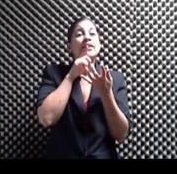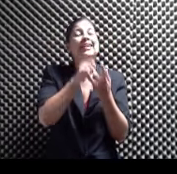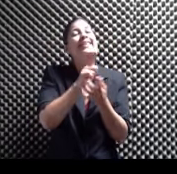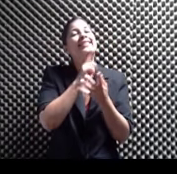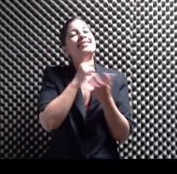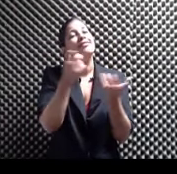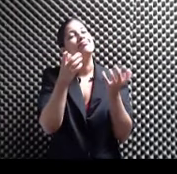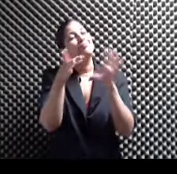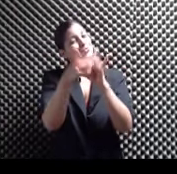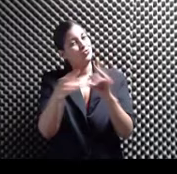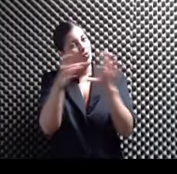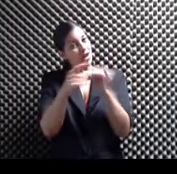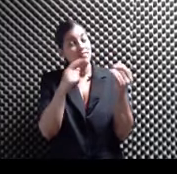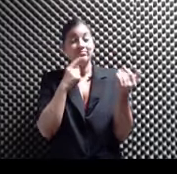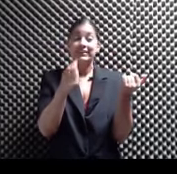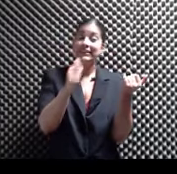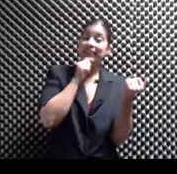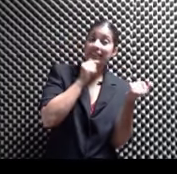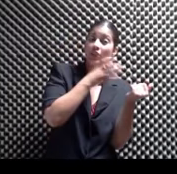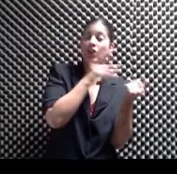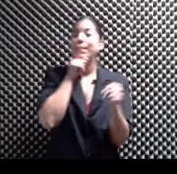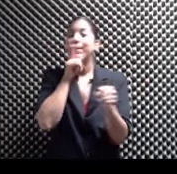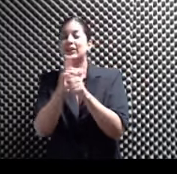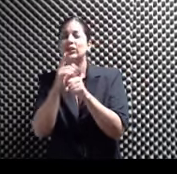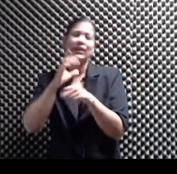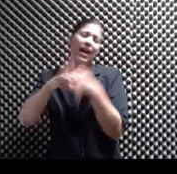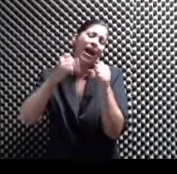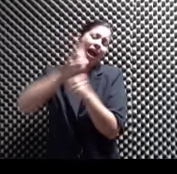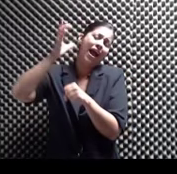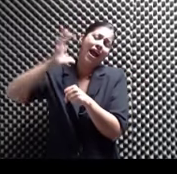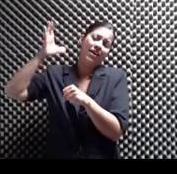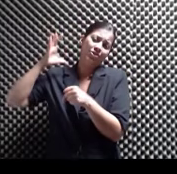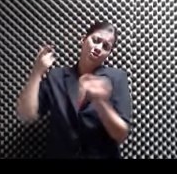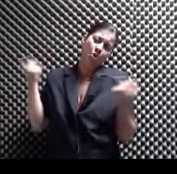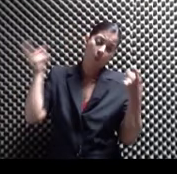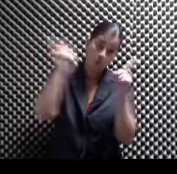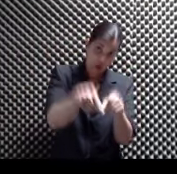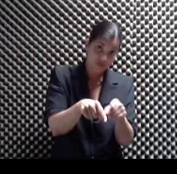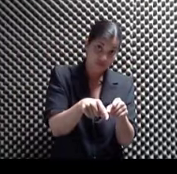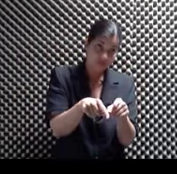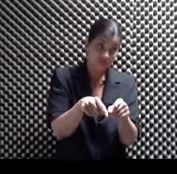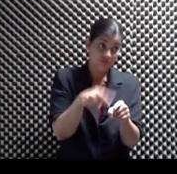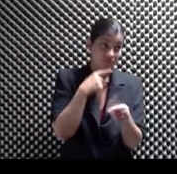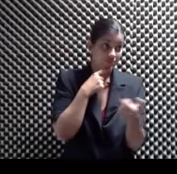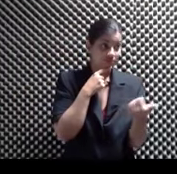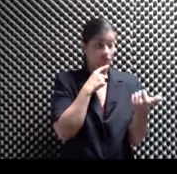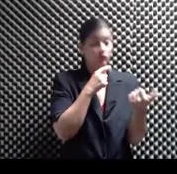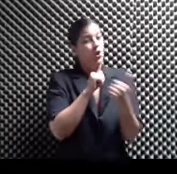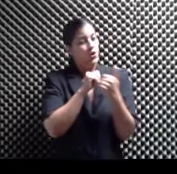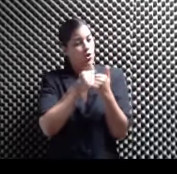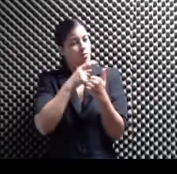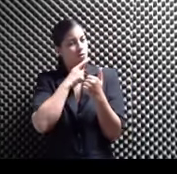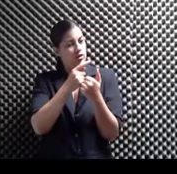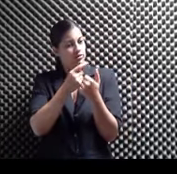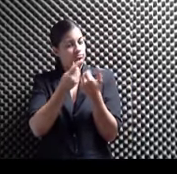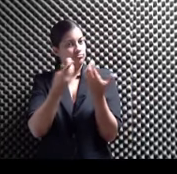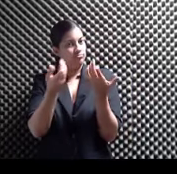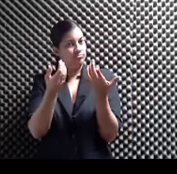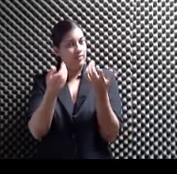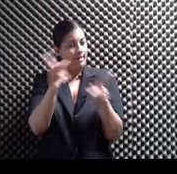la trama, ¿no? Los secretos y pactos que vienen desde hace mucho tiempo dándose en ese círculo familiar. Como se arrastra, ¿no?, a las personas